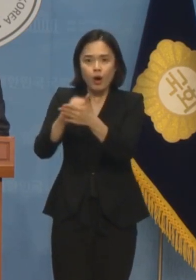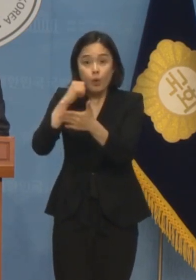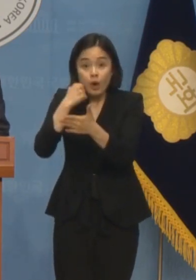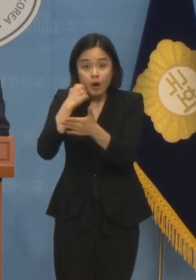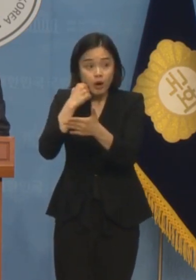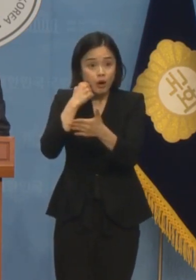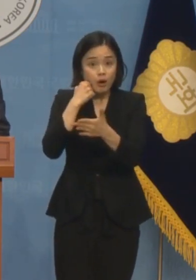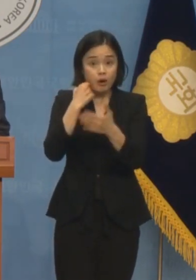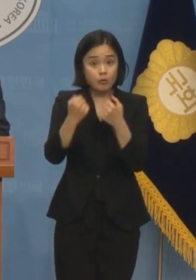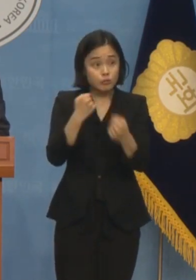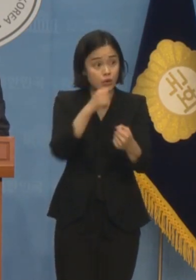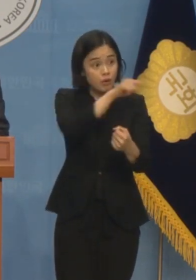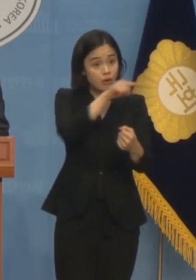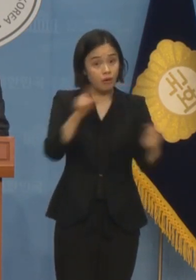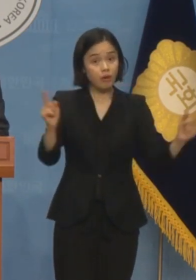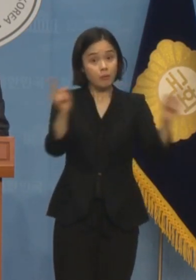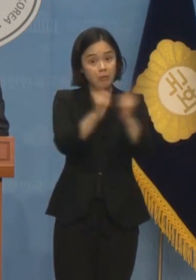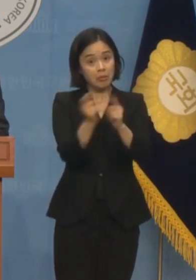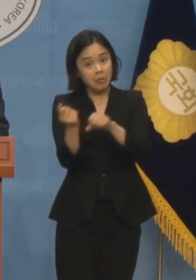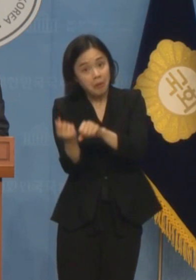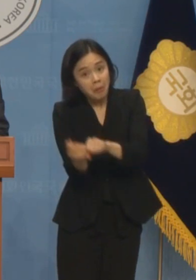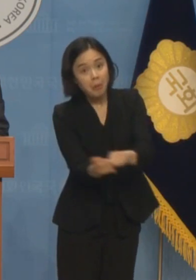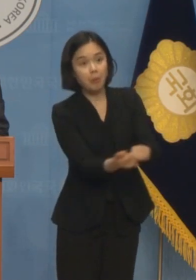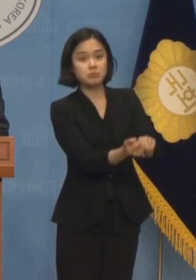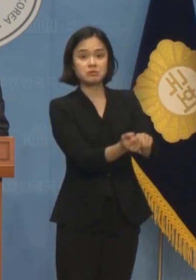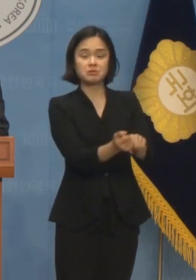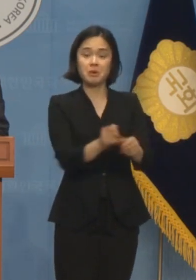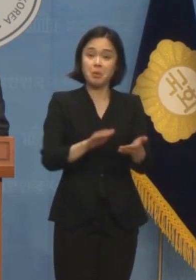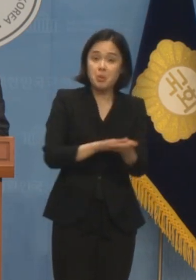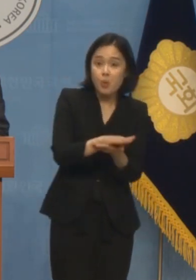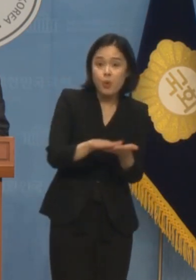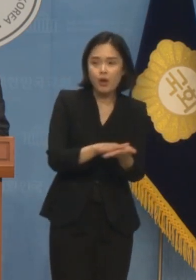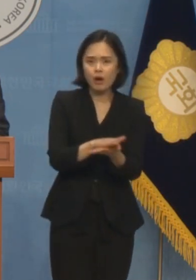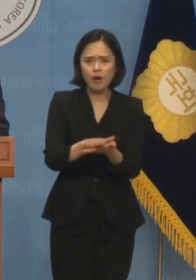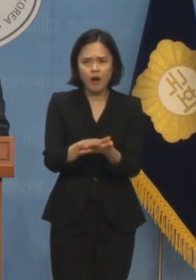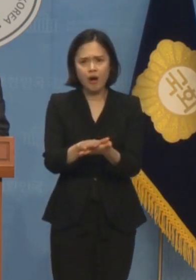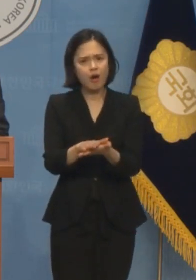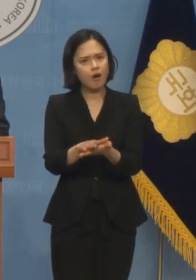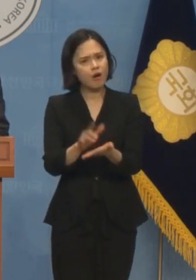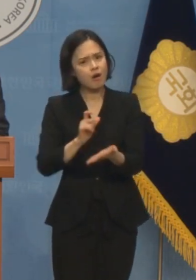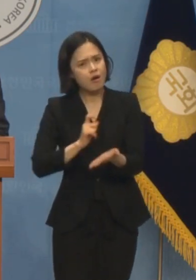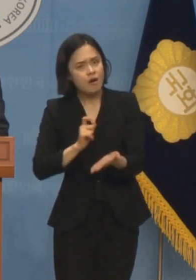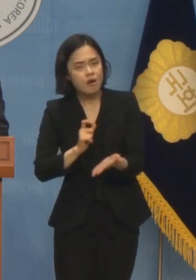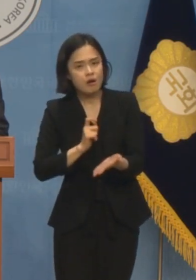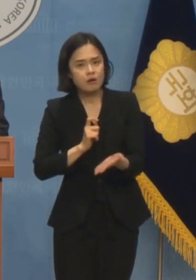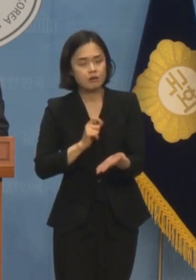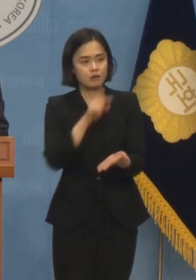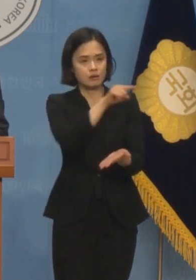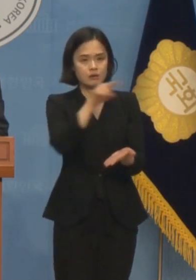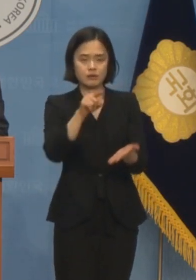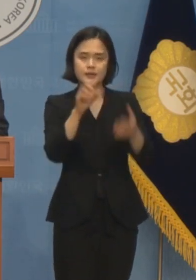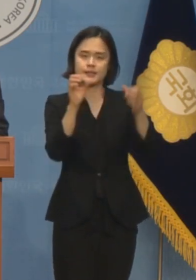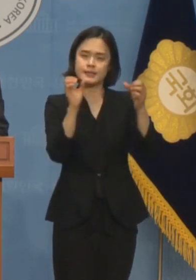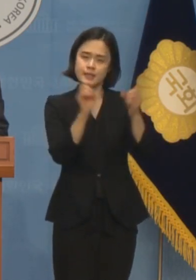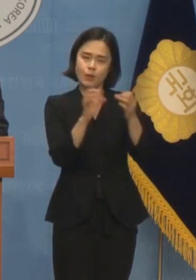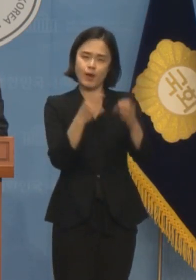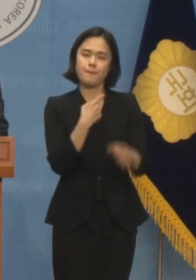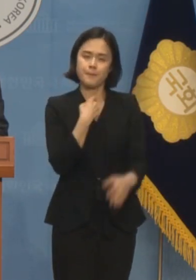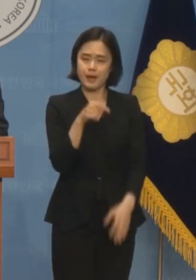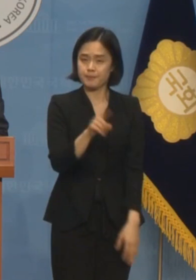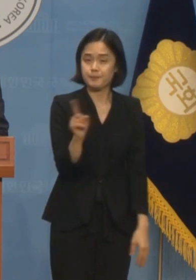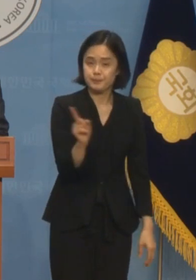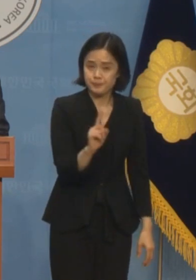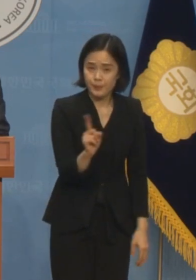수 있는 팩트는 두 가지입니다. 첫째, 이들이 대화를 나눈 시점에 당시 이들